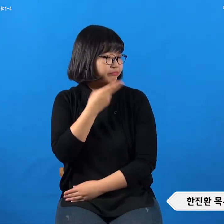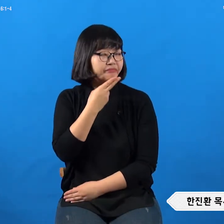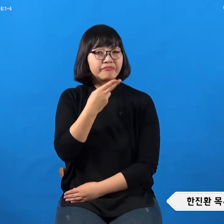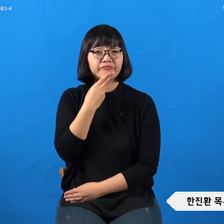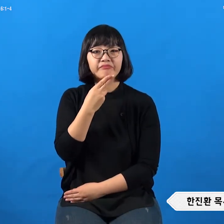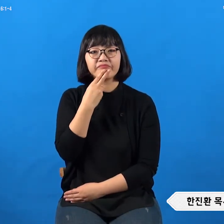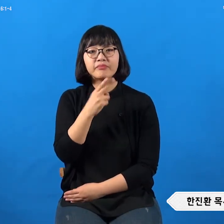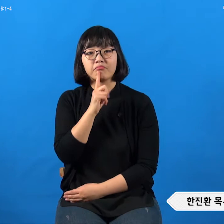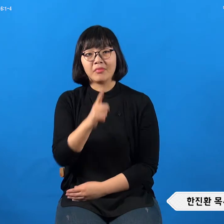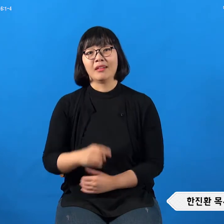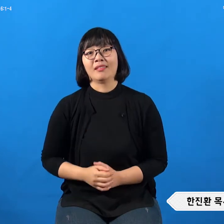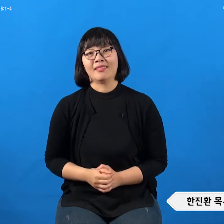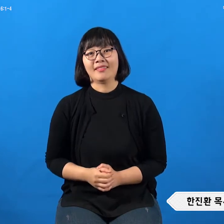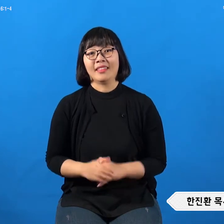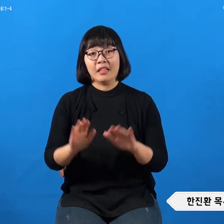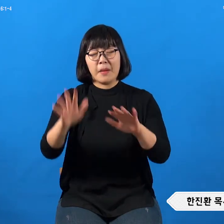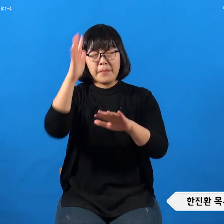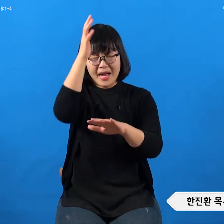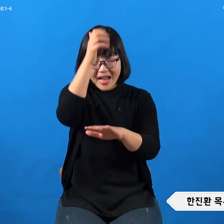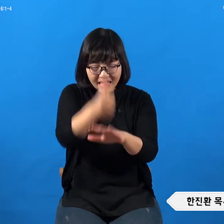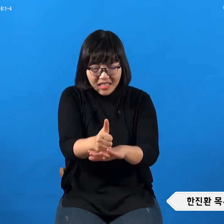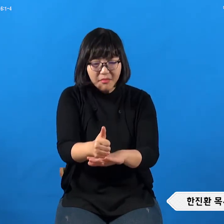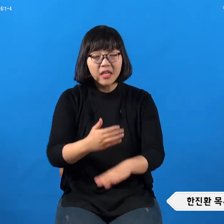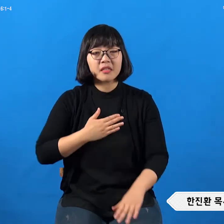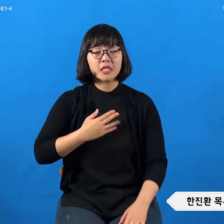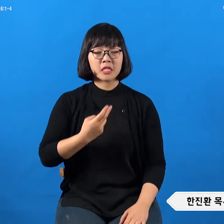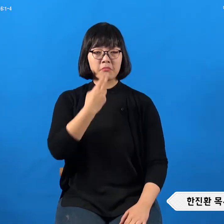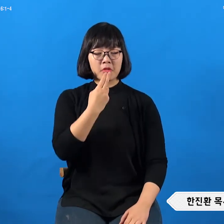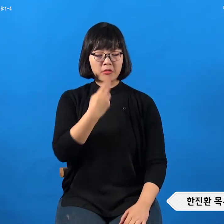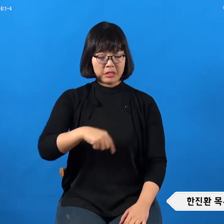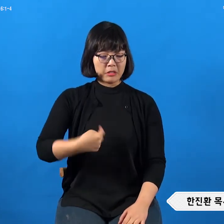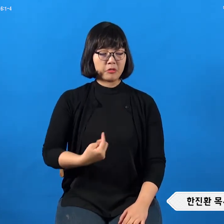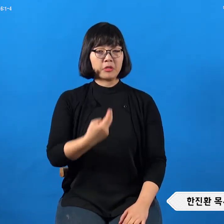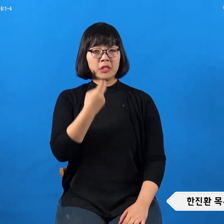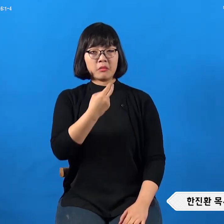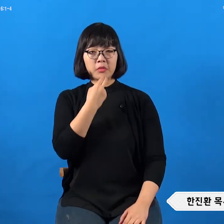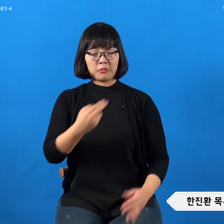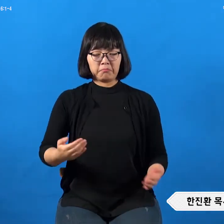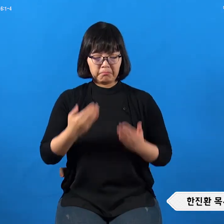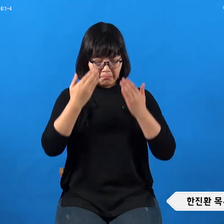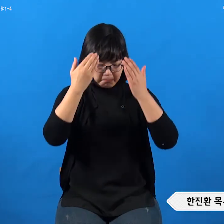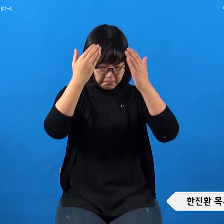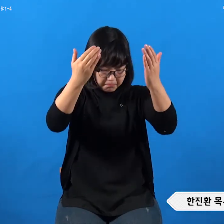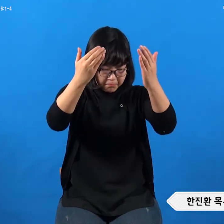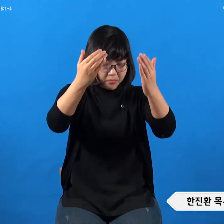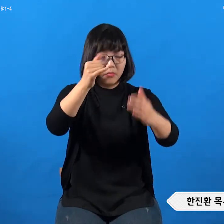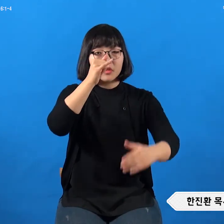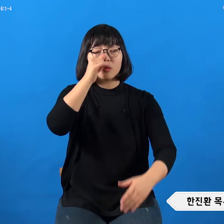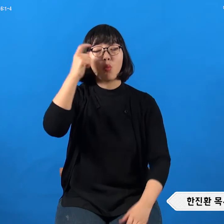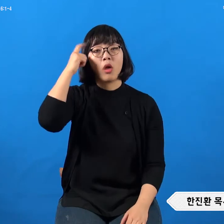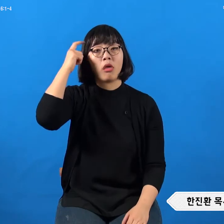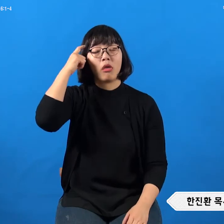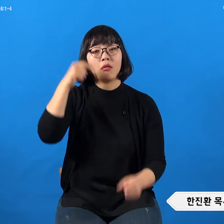사셨습니다. 마지막에는 자기 생명까지도 다 바쳐버리셨습니다. 왜요?